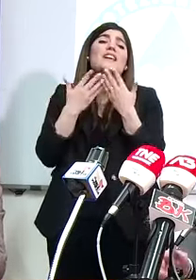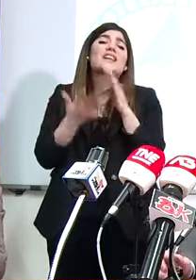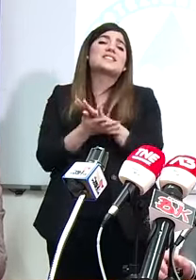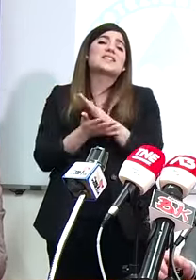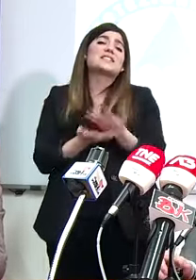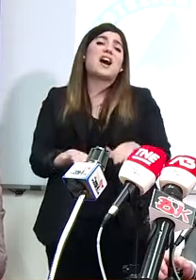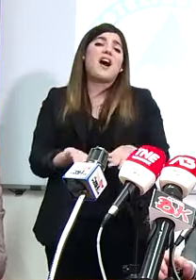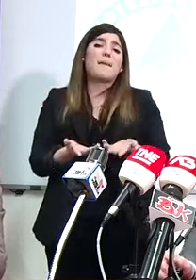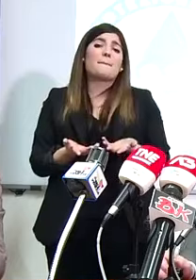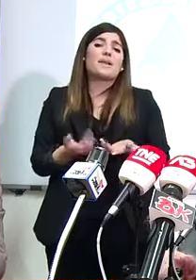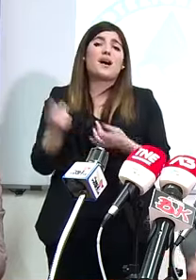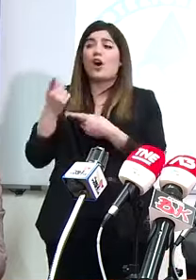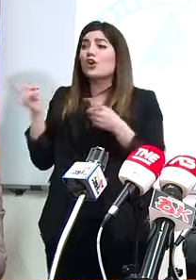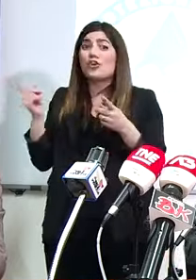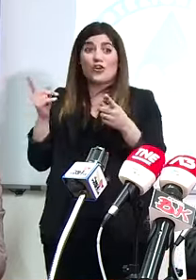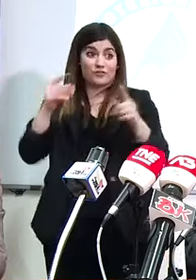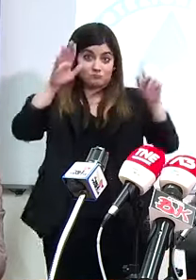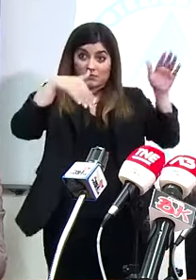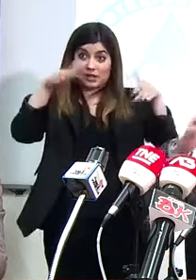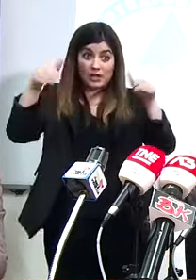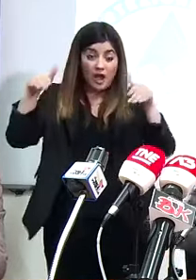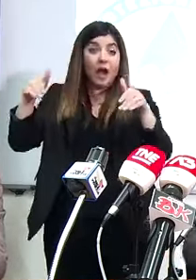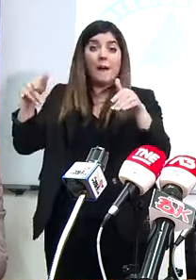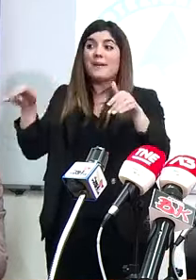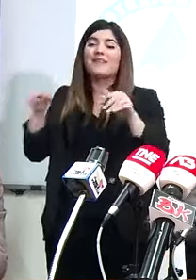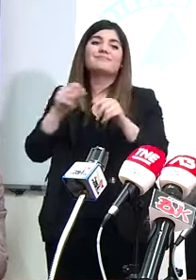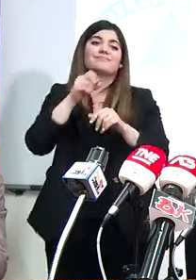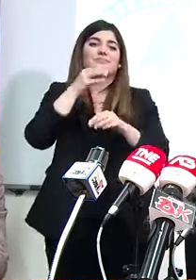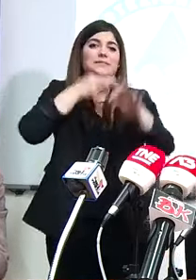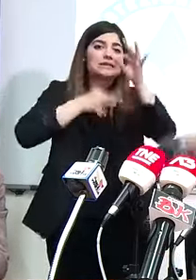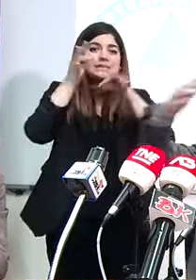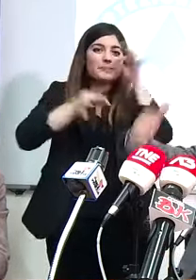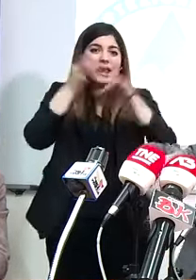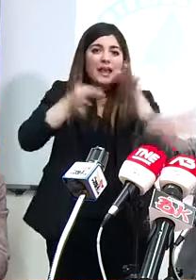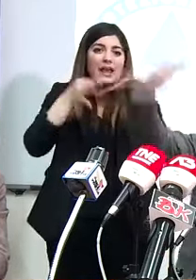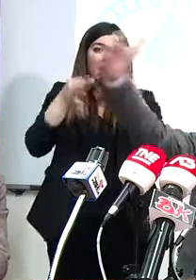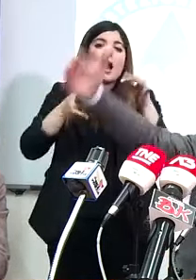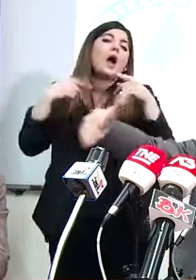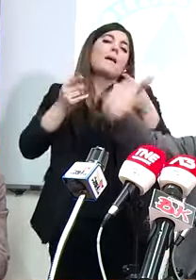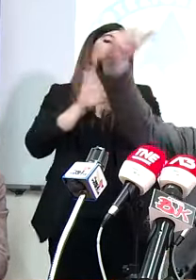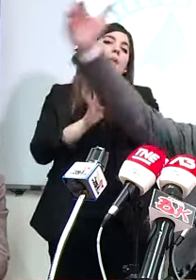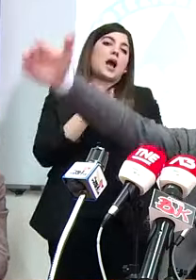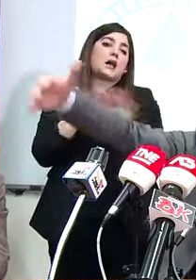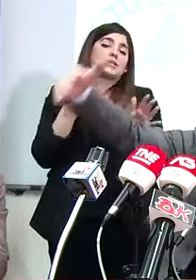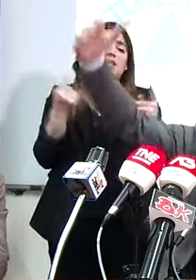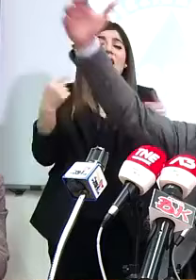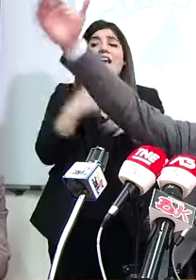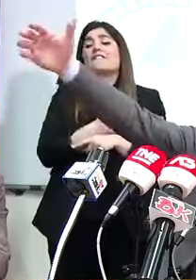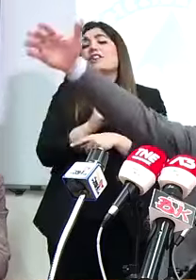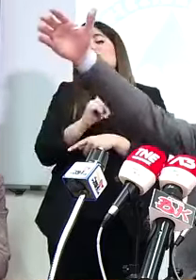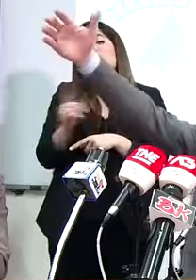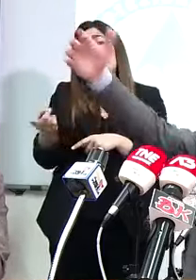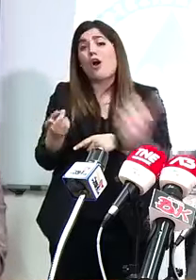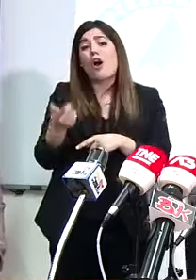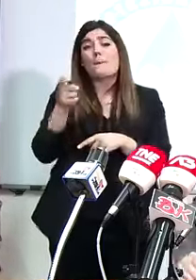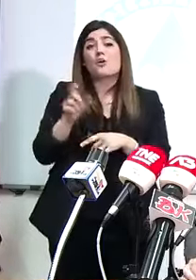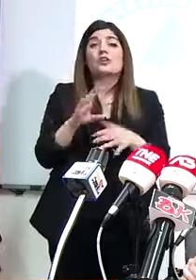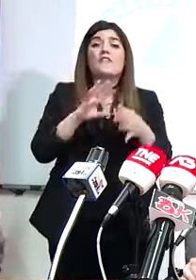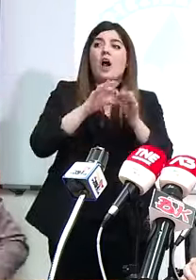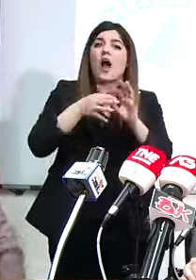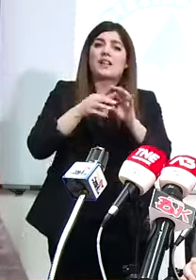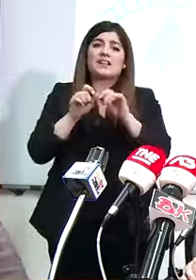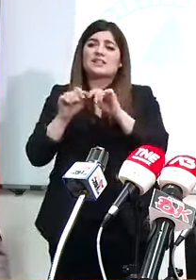ed è finita lì ma siccome anche loro hanno la multinazionale una catena di trasmissione case lunga chilometri e